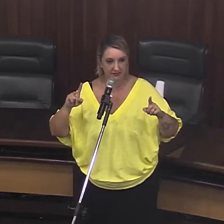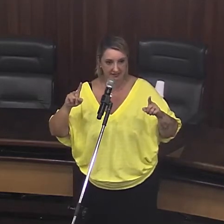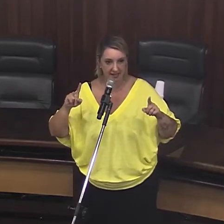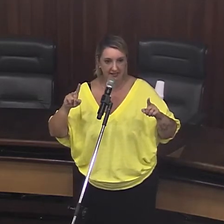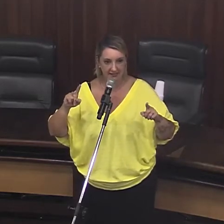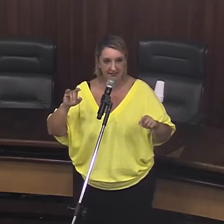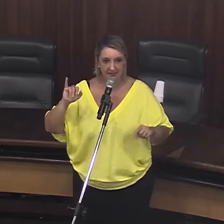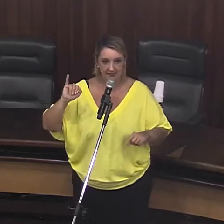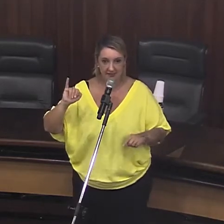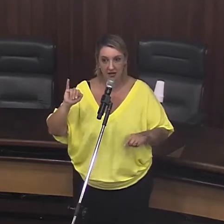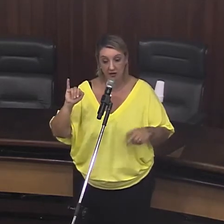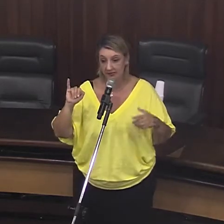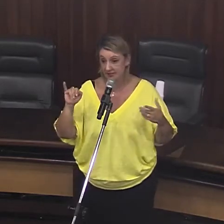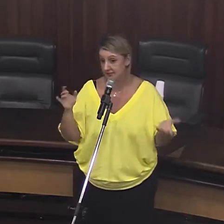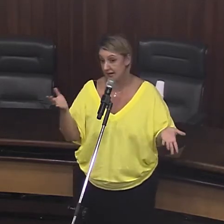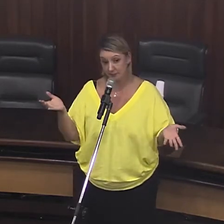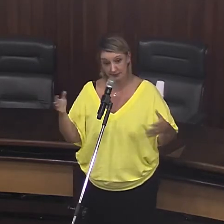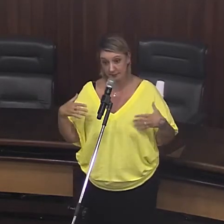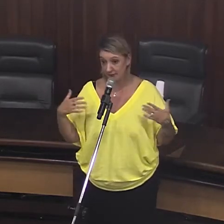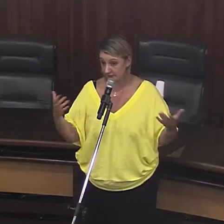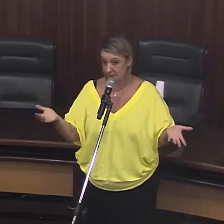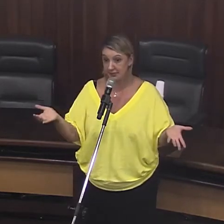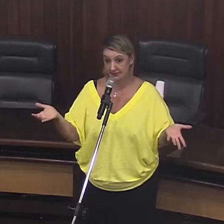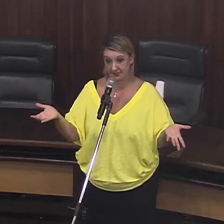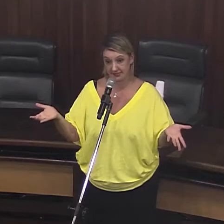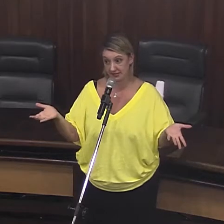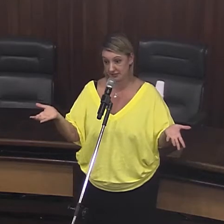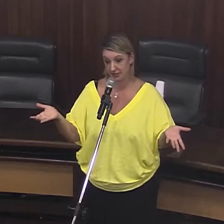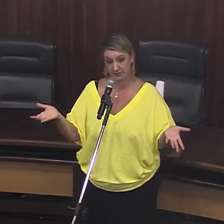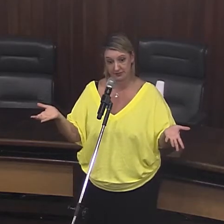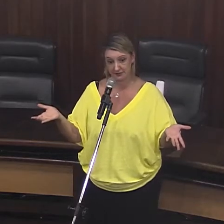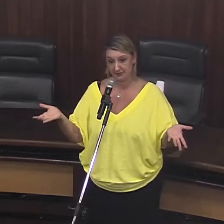tá? Então, agora tem cérebro que também não adianta, né, gente?